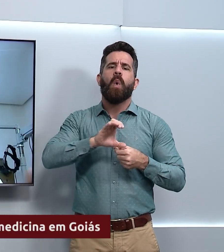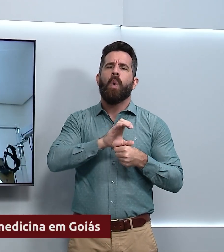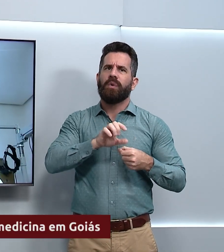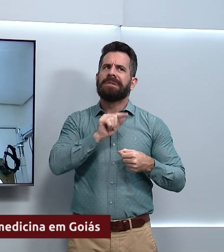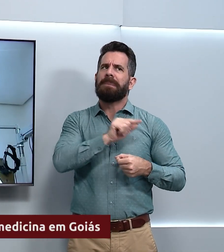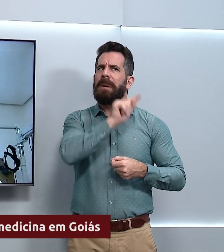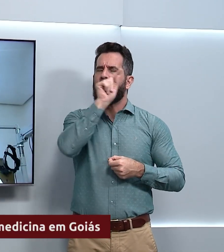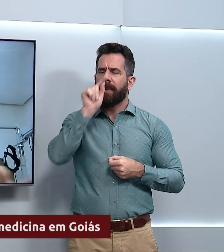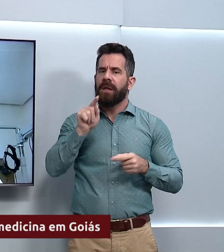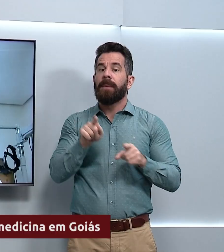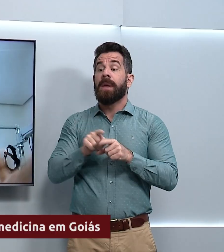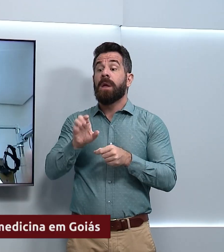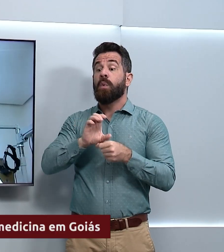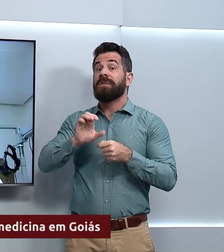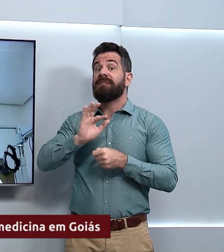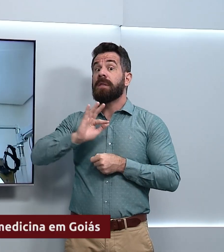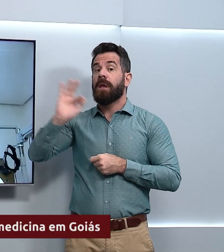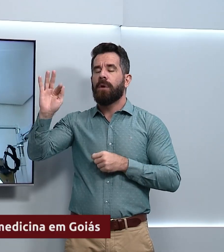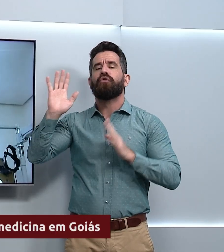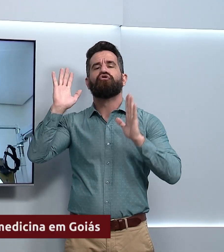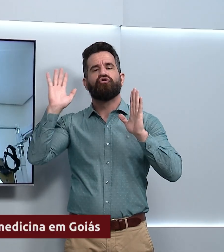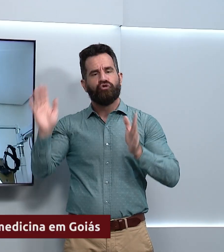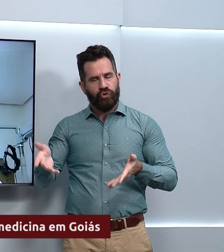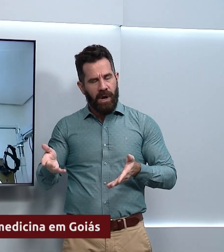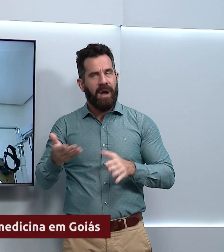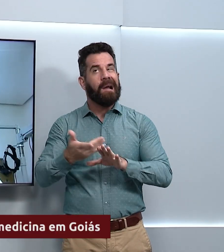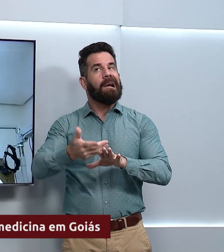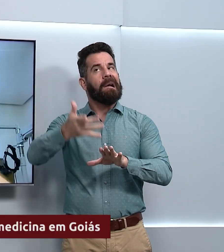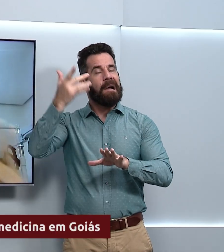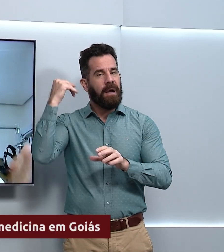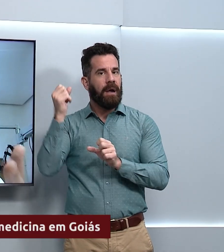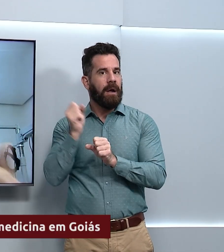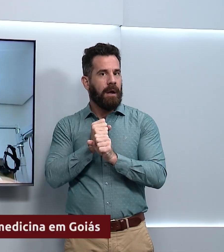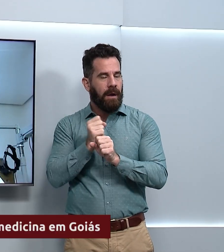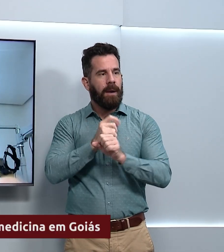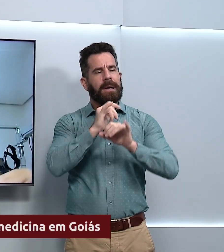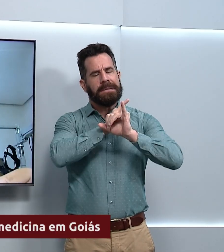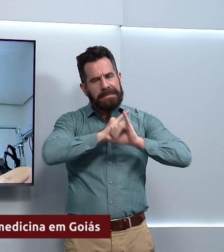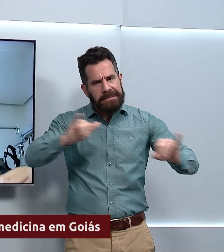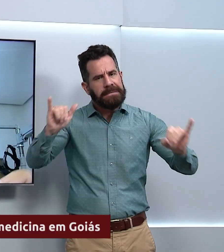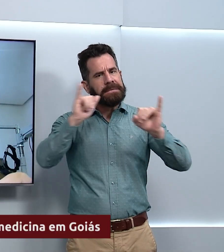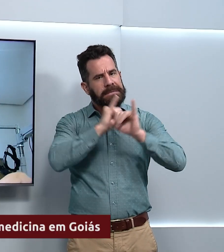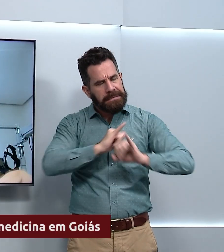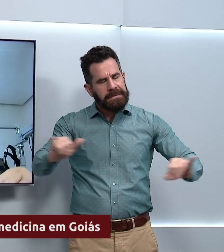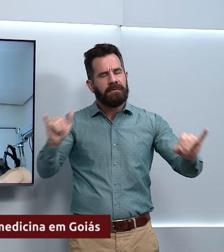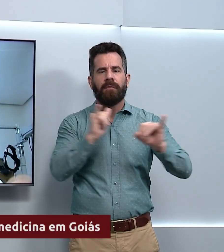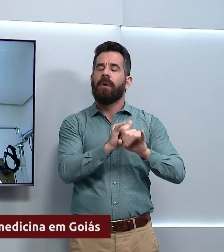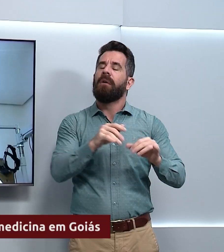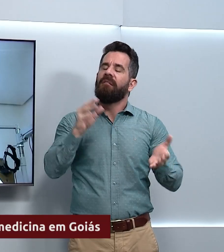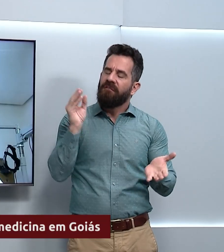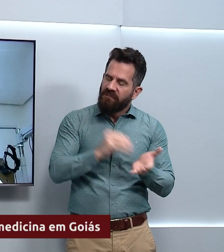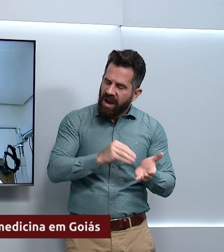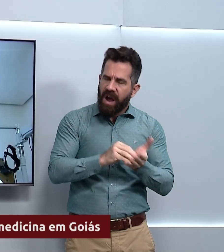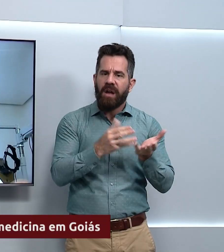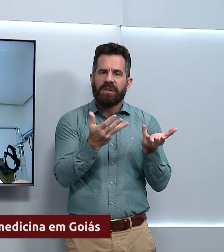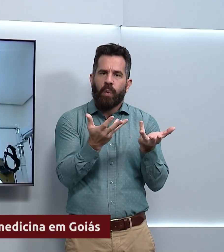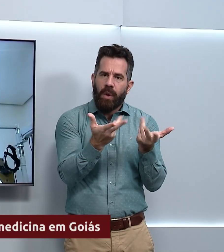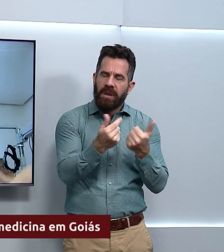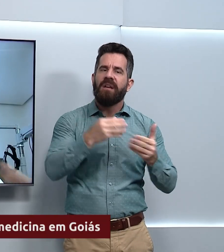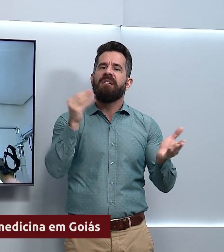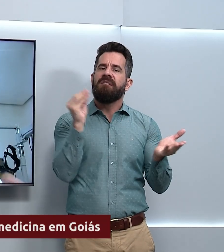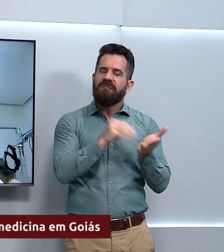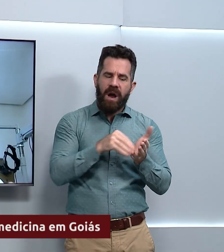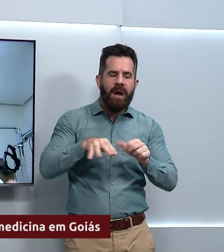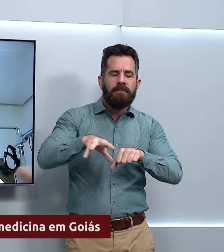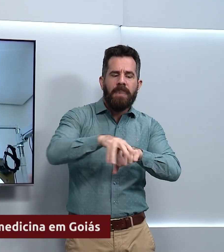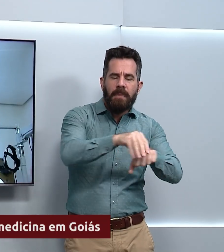alertando a sociedade e as instituições responsáveis, vêm alertando para que a